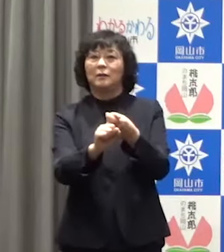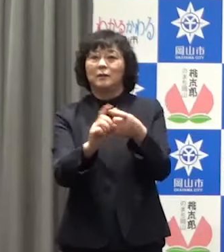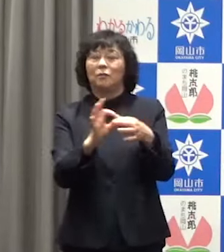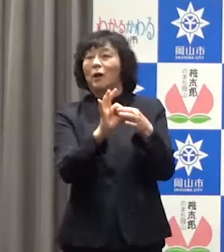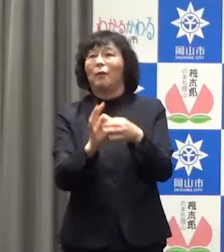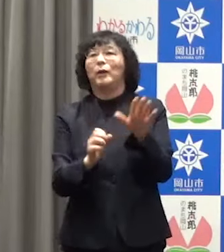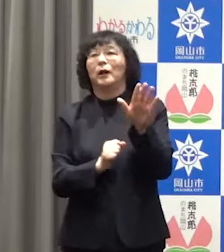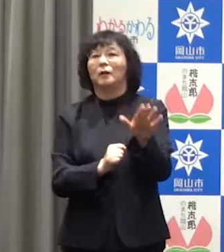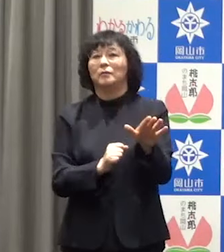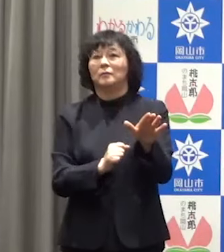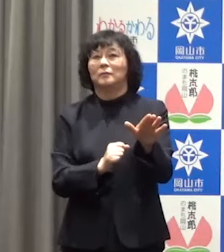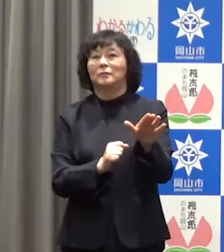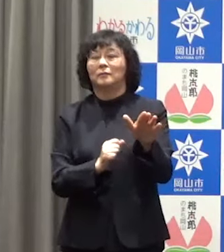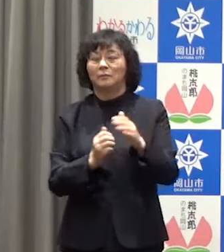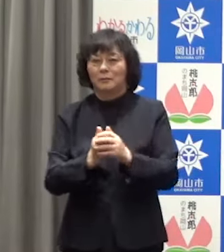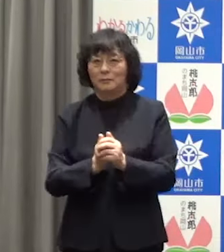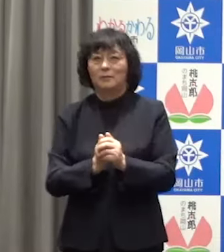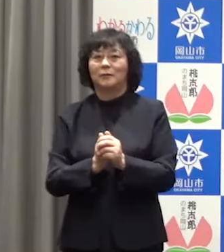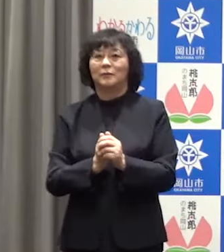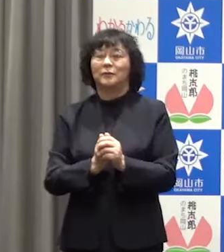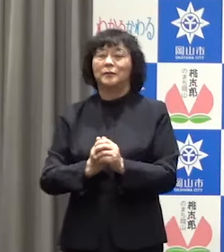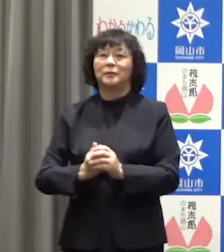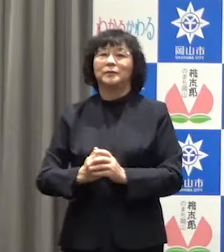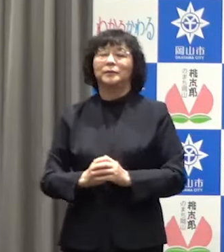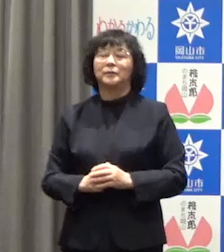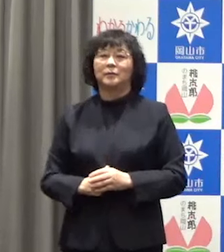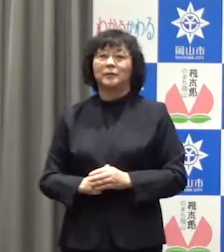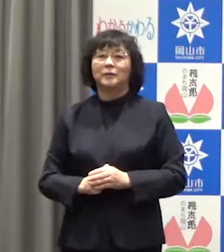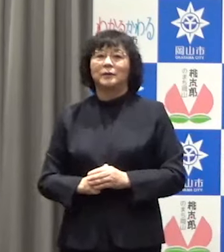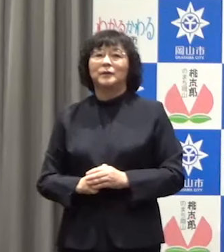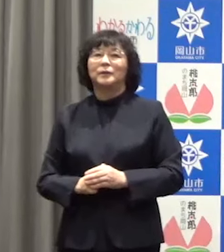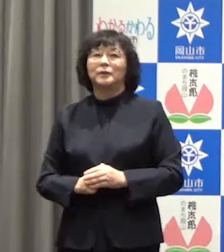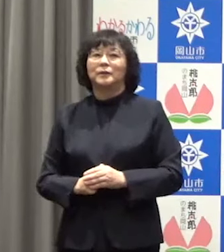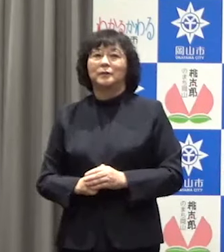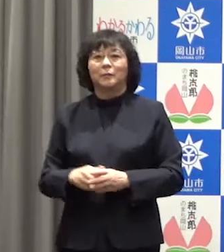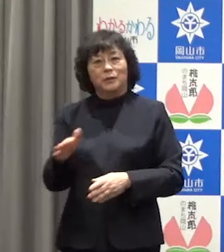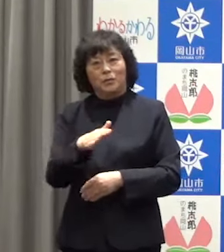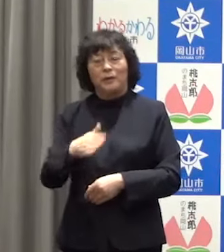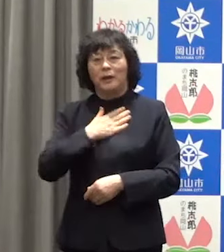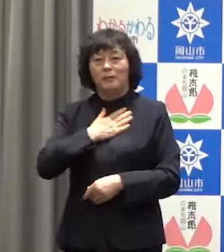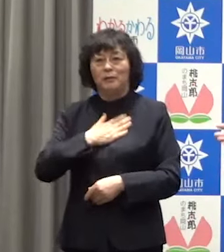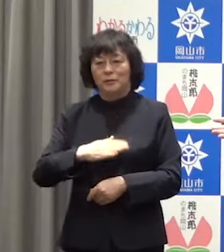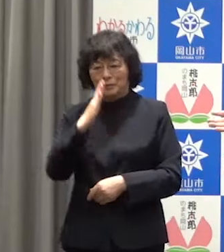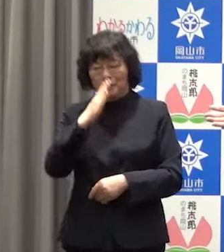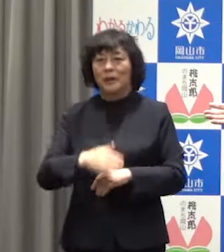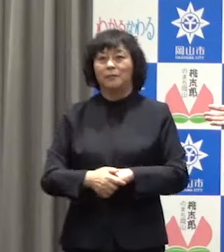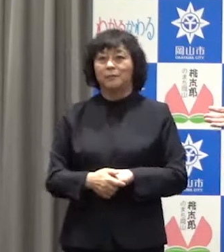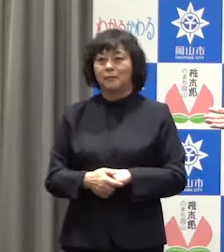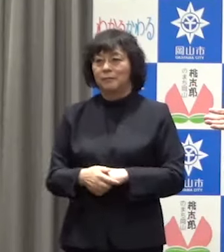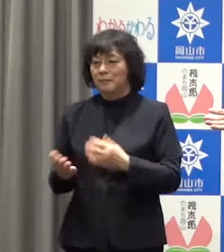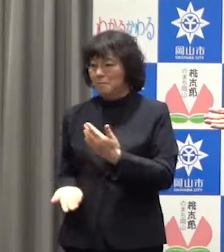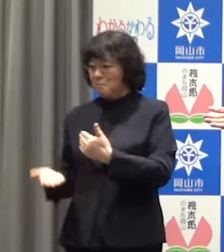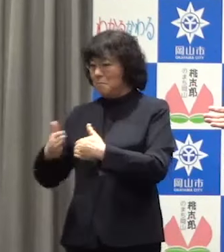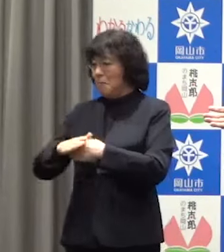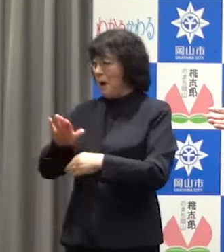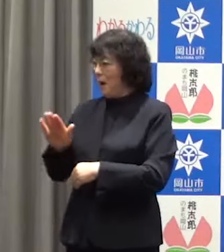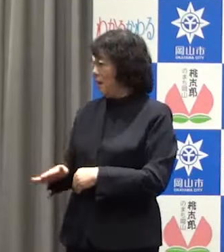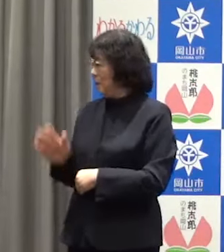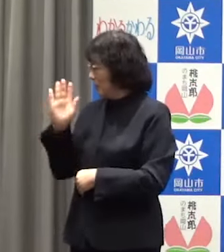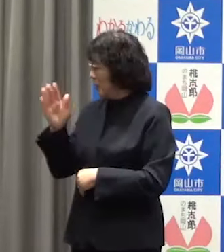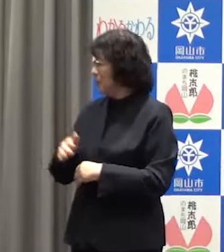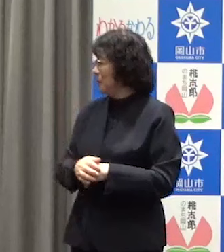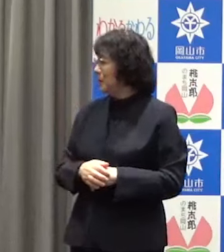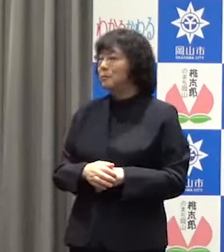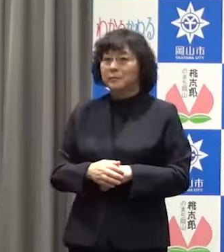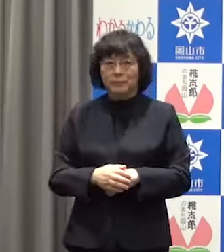ヘッドクォーター機能があるんで、まあ、そこはちょっと承知をしておいていただきたいと思います。なんか付け加えることあれば。 はい、もう市